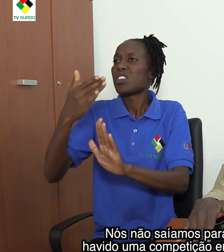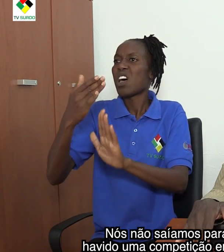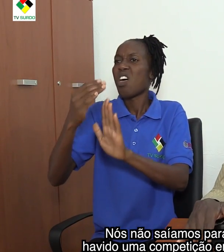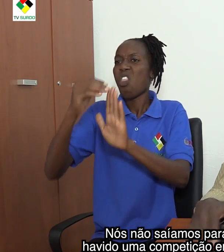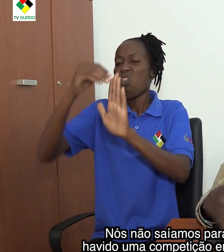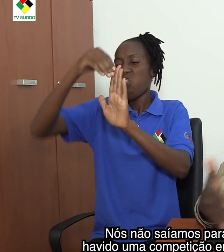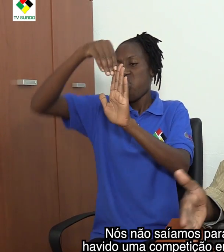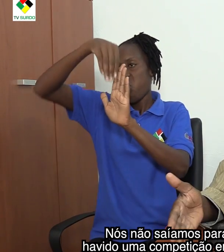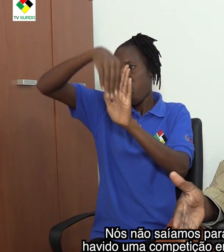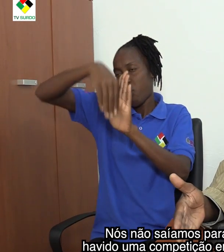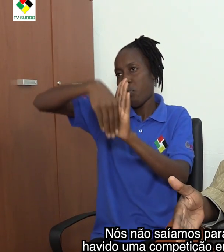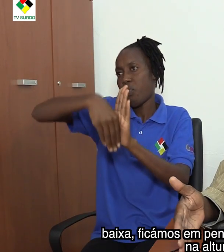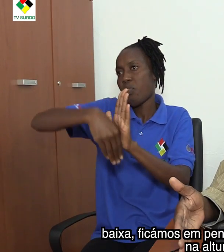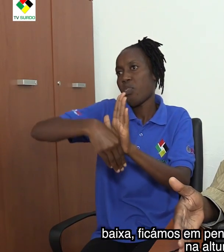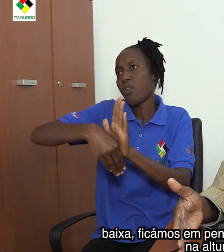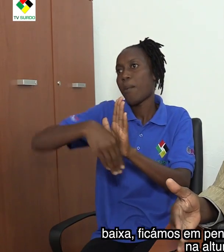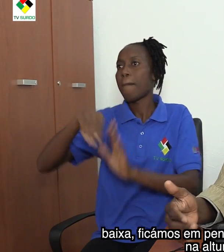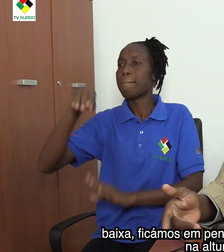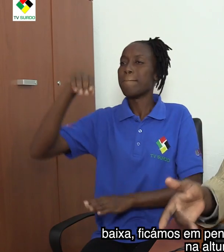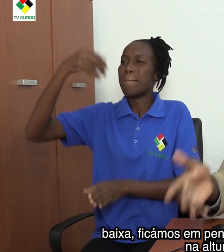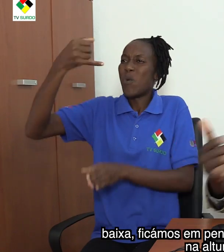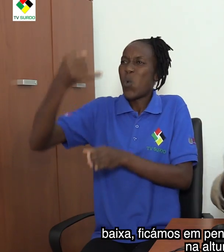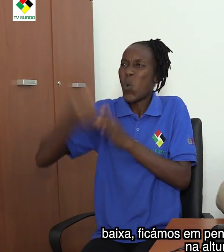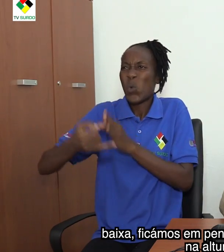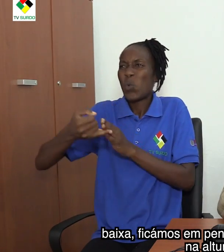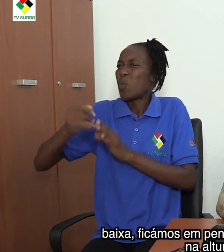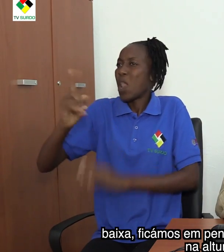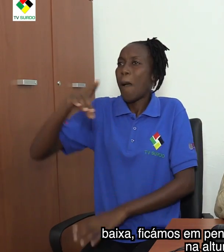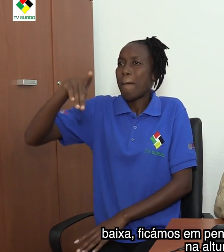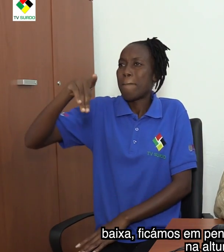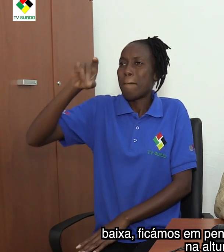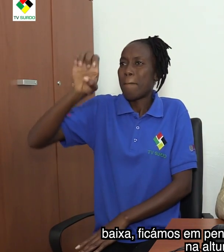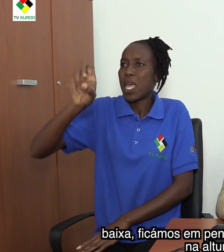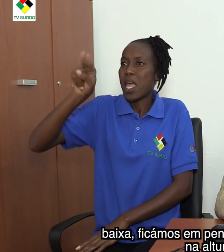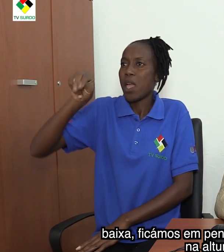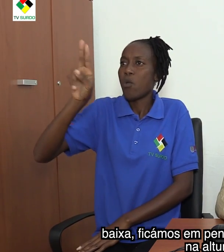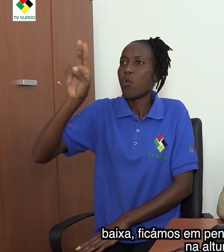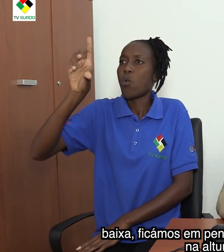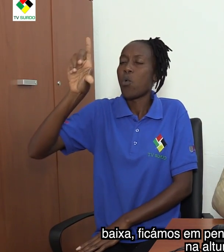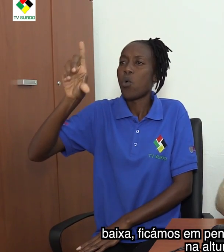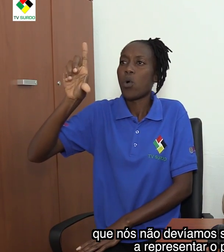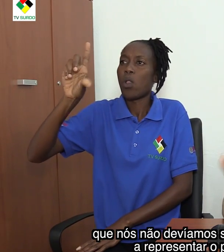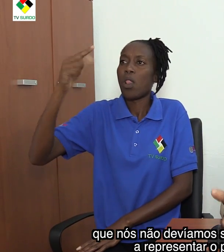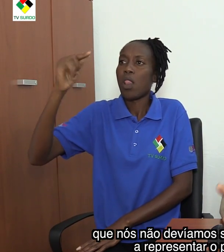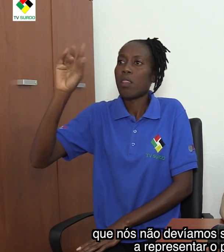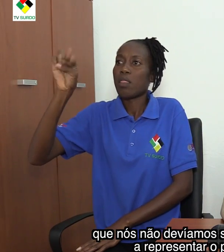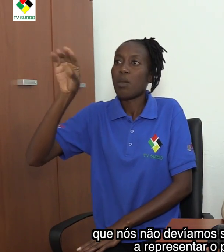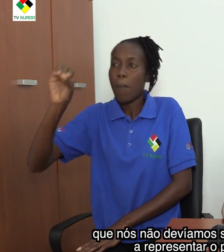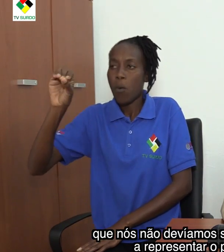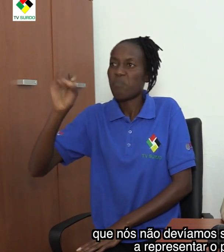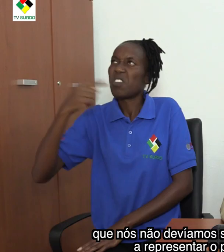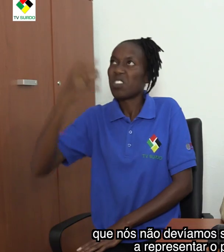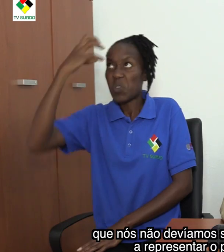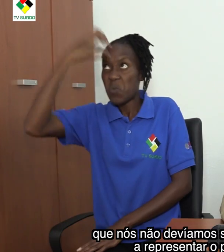baixa. Ficamos em penúltimo lugar. Então, o governo, na altura, decidiu que nós não devíamos sair porque